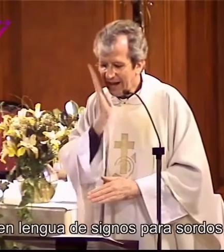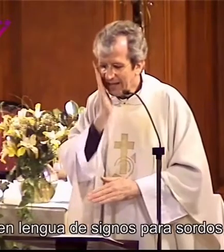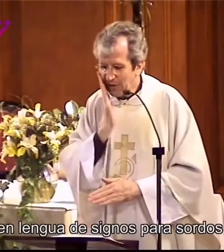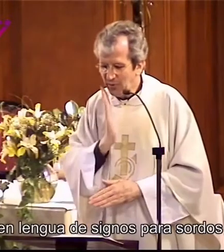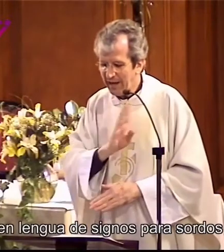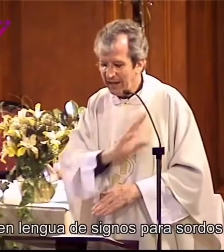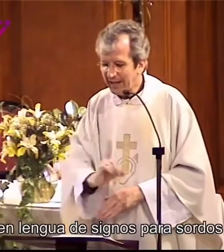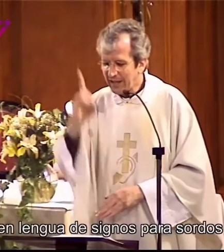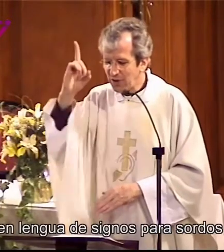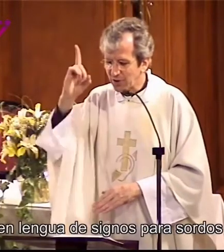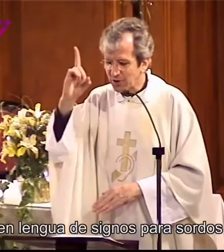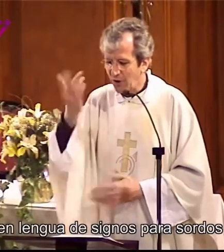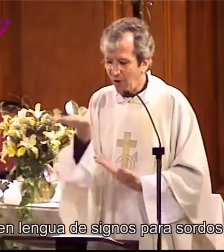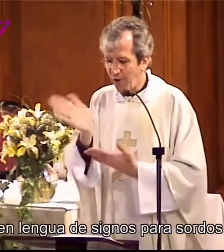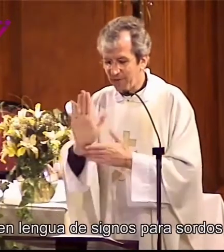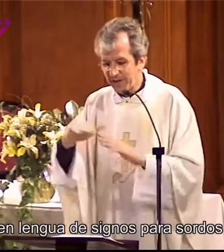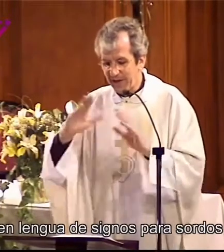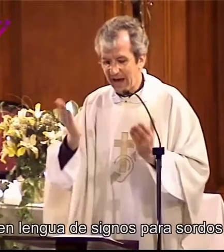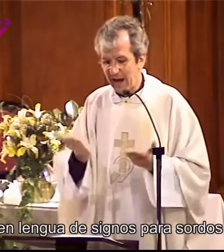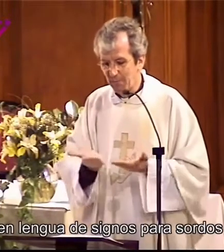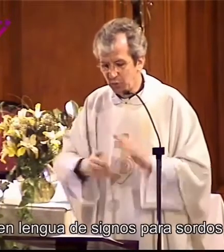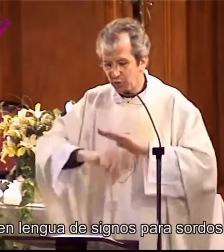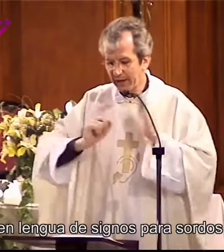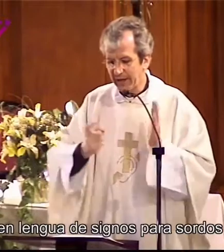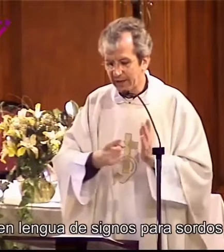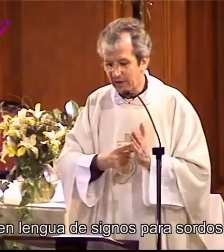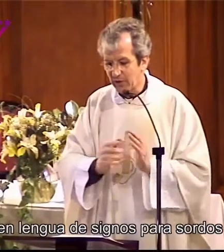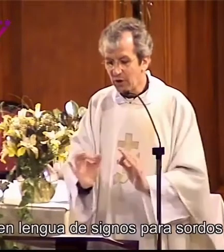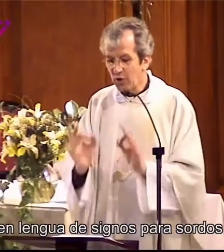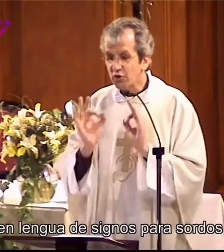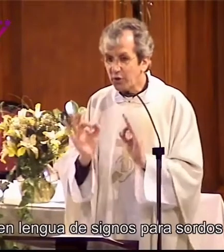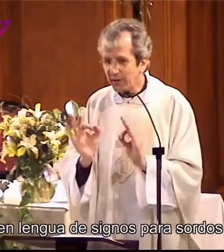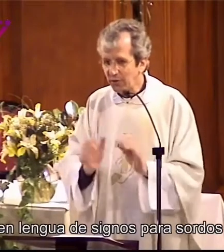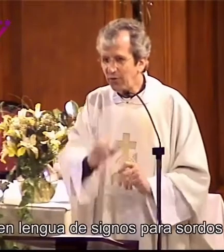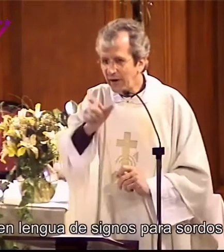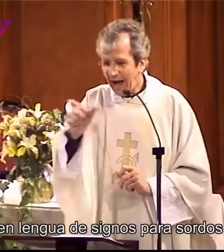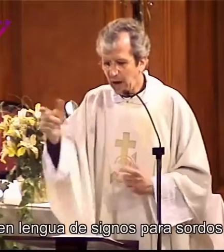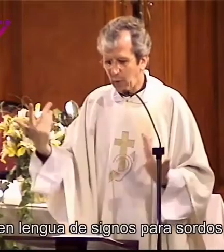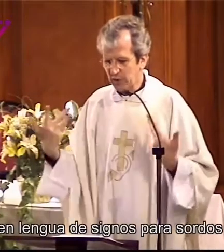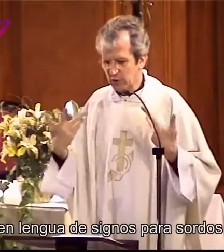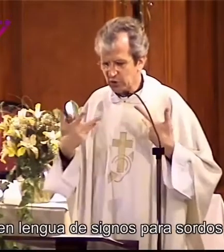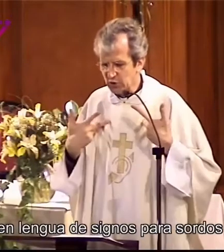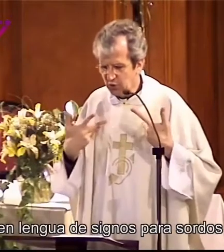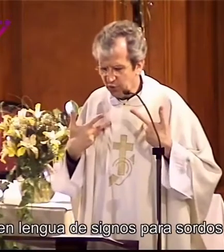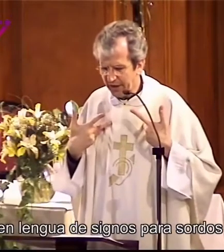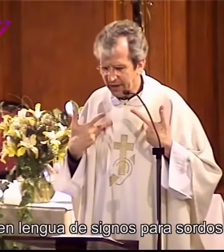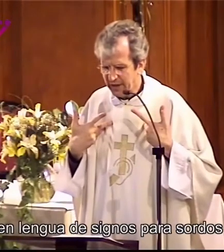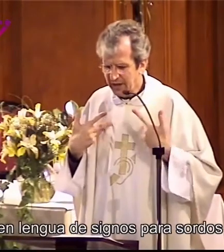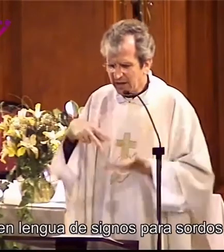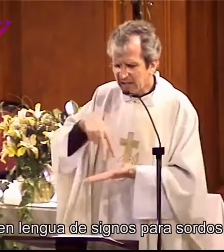ternura que Dios ofrece al mundo entero, sobre todo a cuantos sufren, se